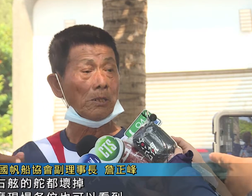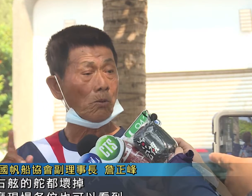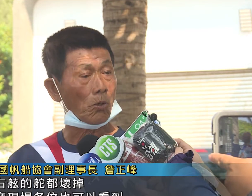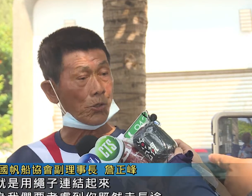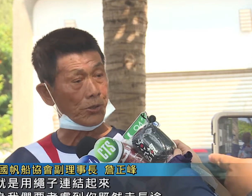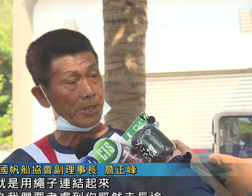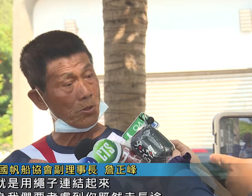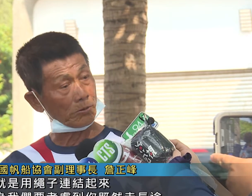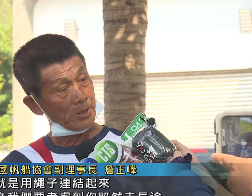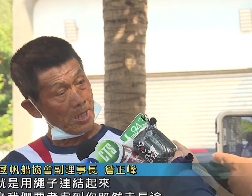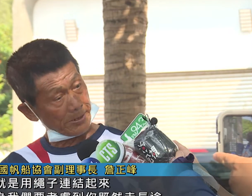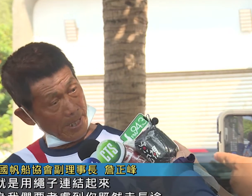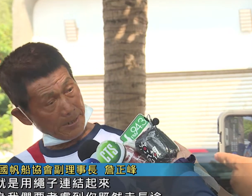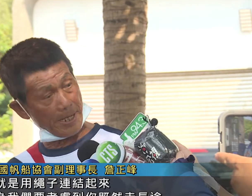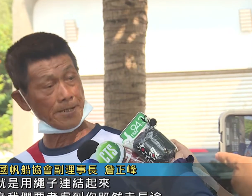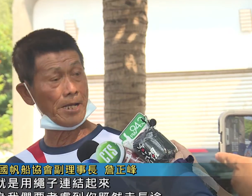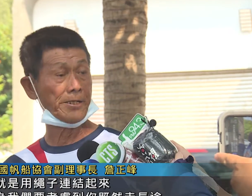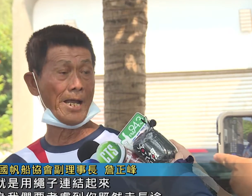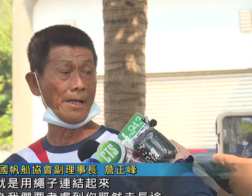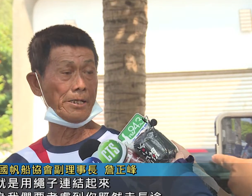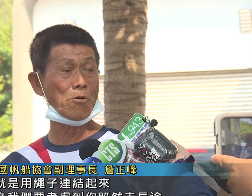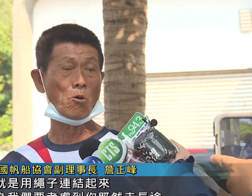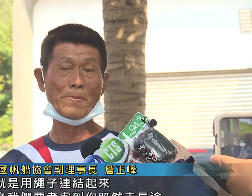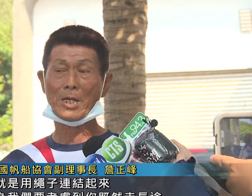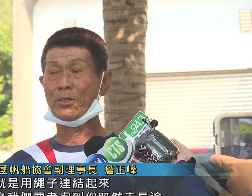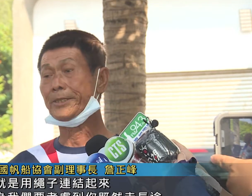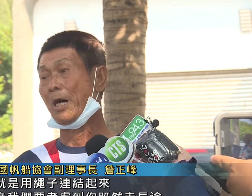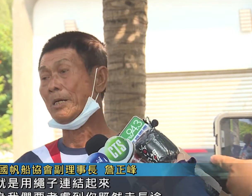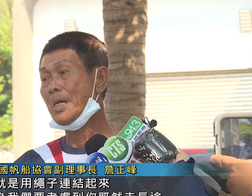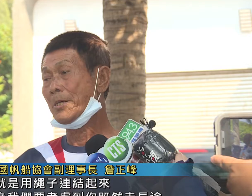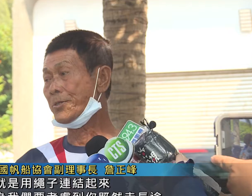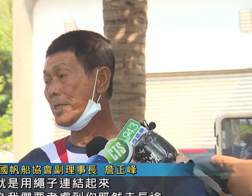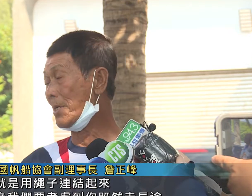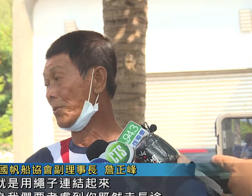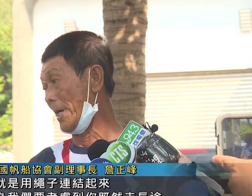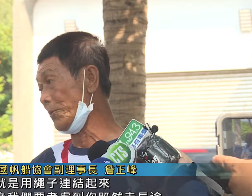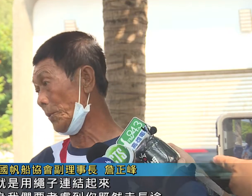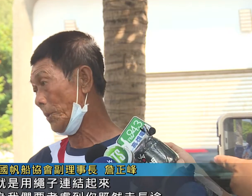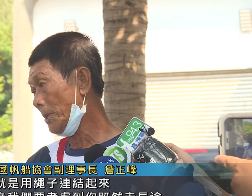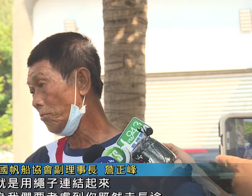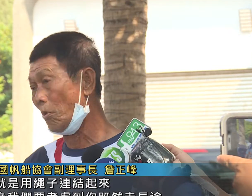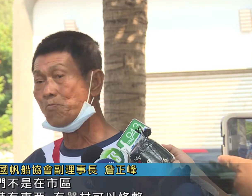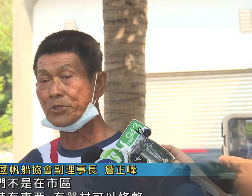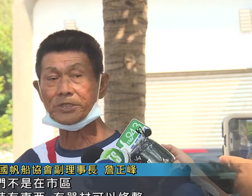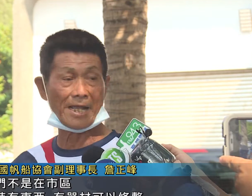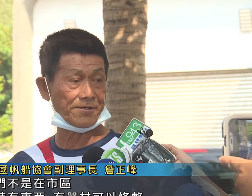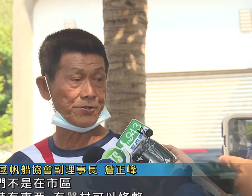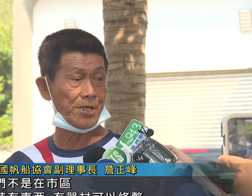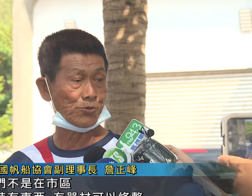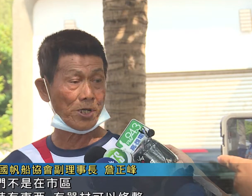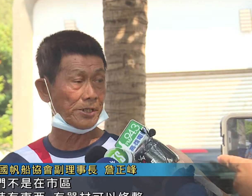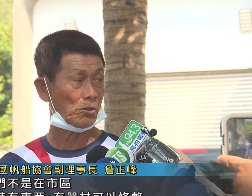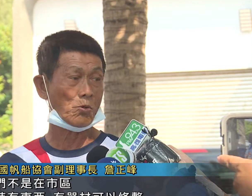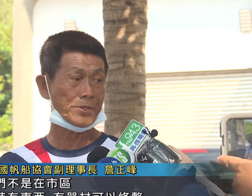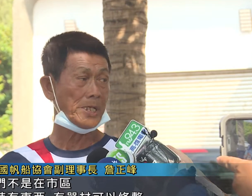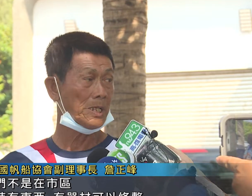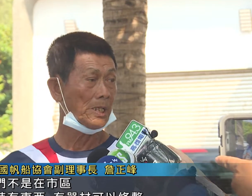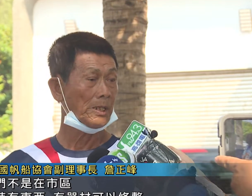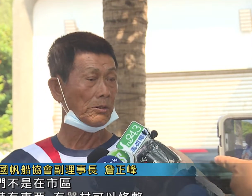我就是用绳子连接起来，因为我们要考虑到，你既然走长途，我们不是在市区，随时有动机。有